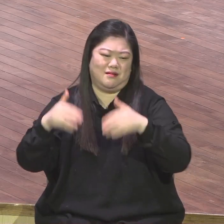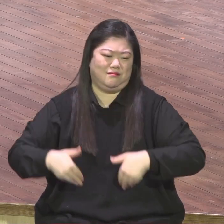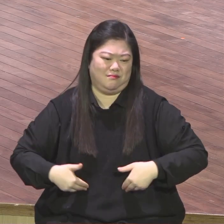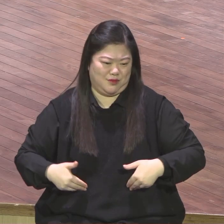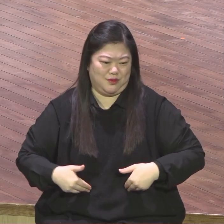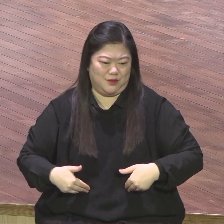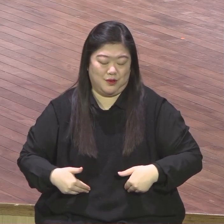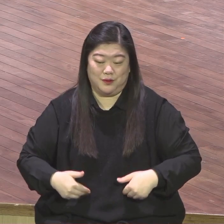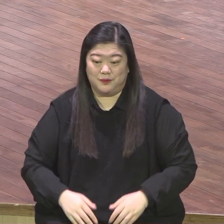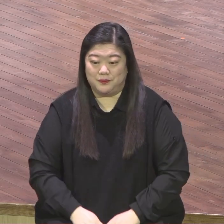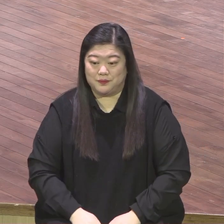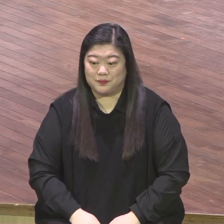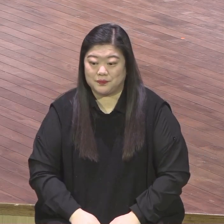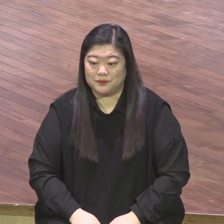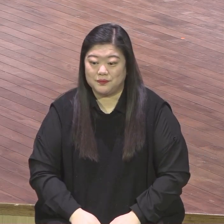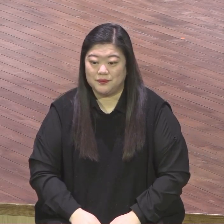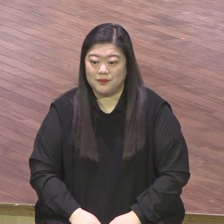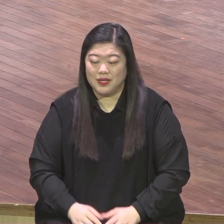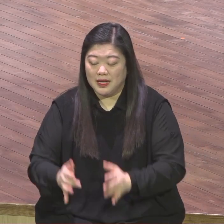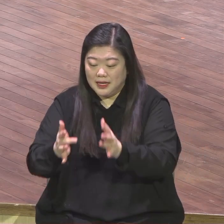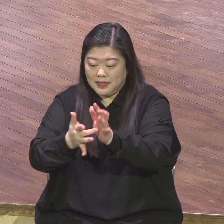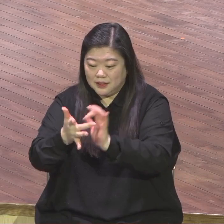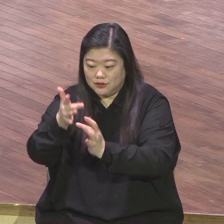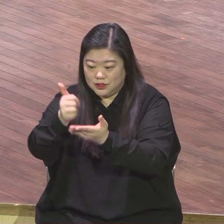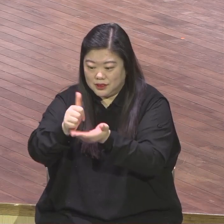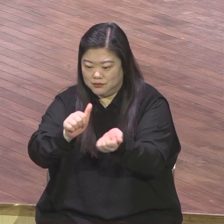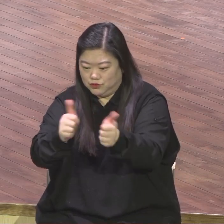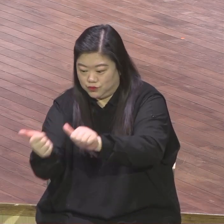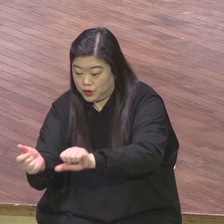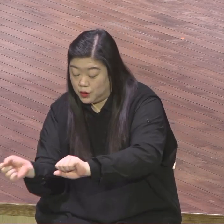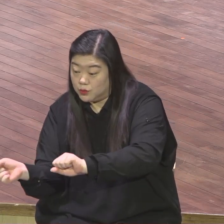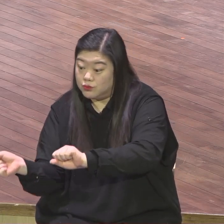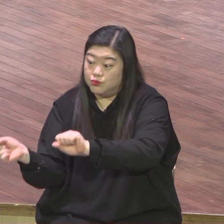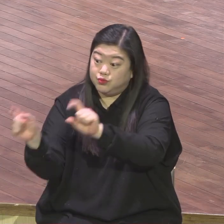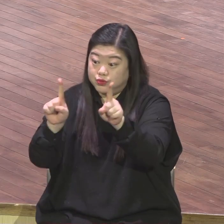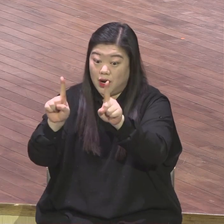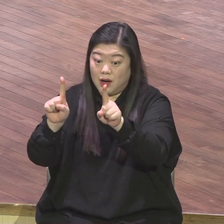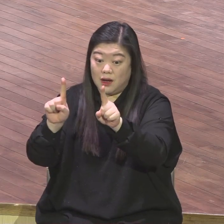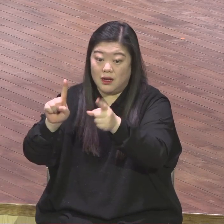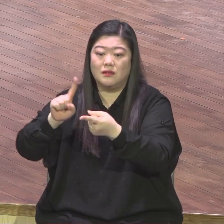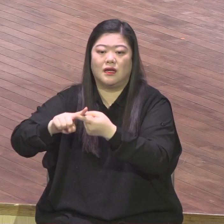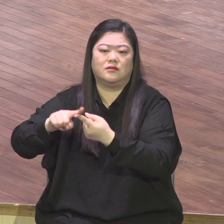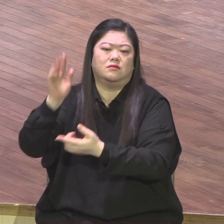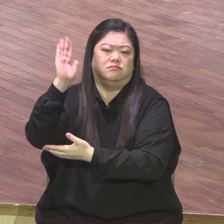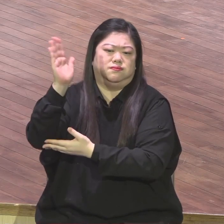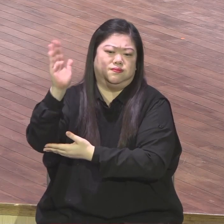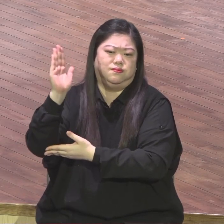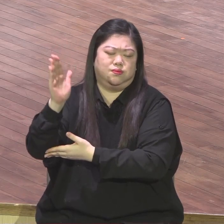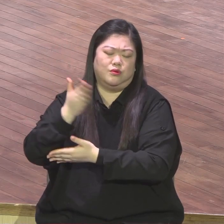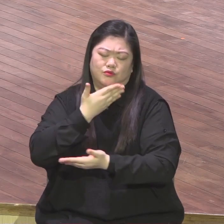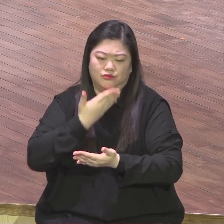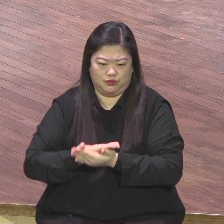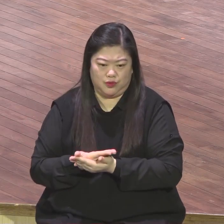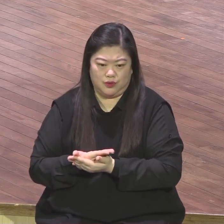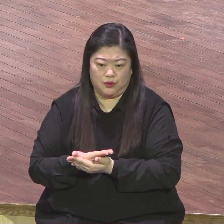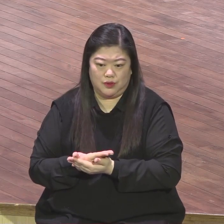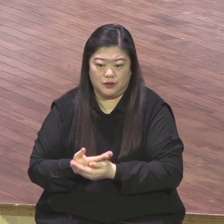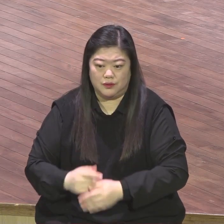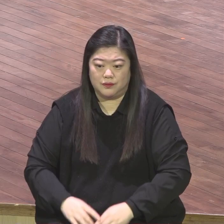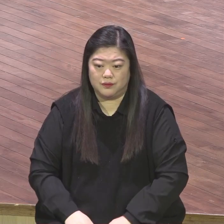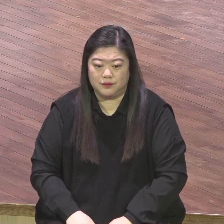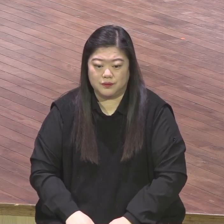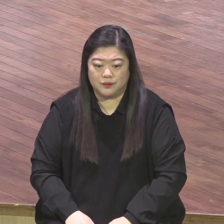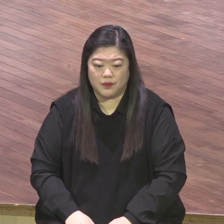같이 예수의 부활을 증거할 사람을 뽑자. 키가 그거예요. 학벌이 얼마나